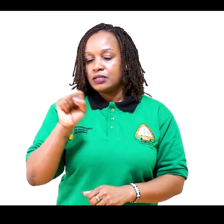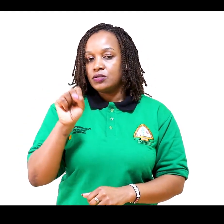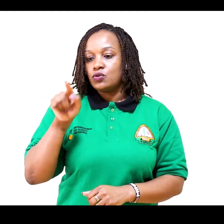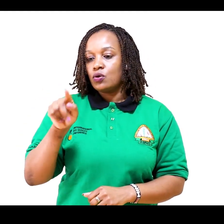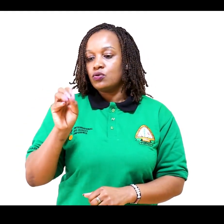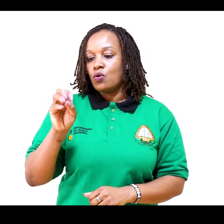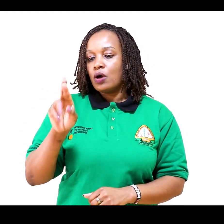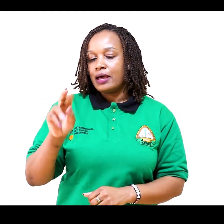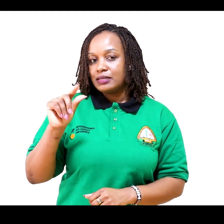admin@kefis.org na